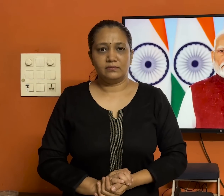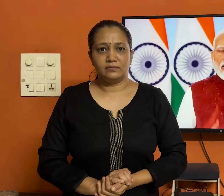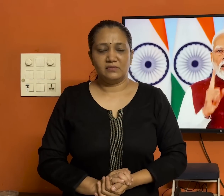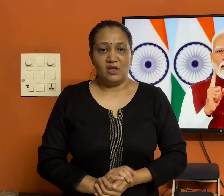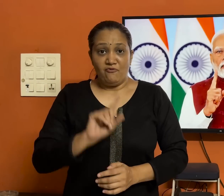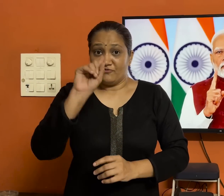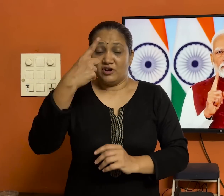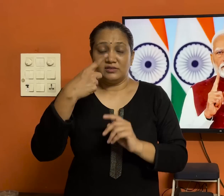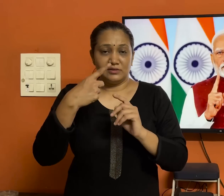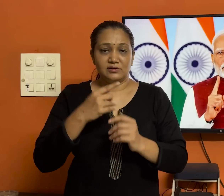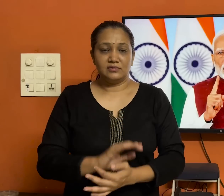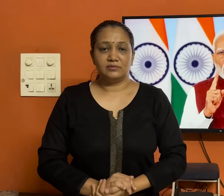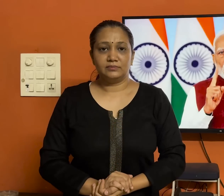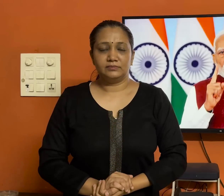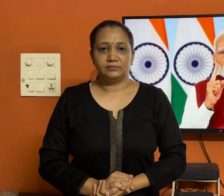पहला,